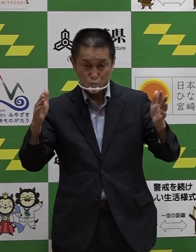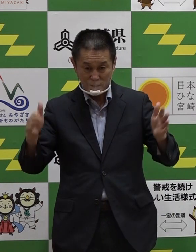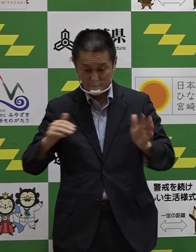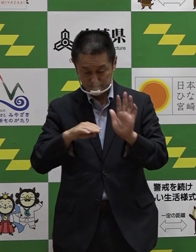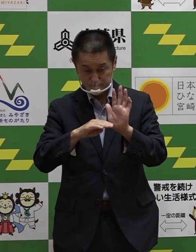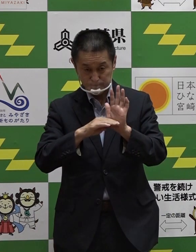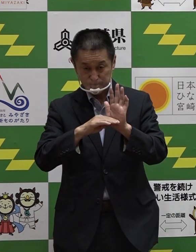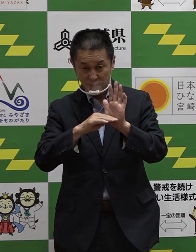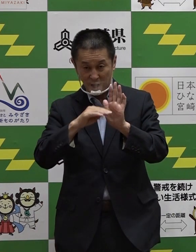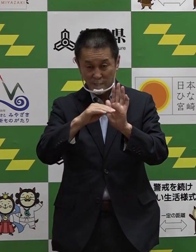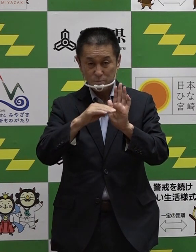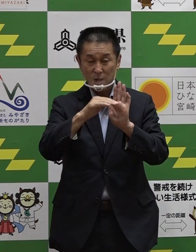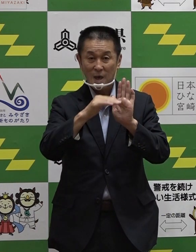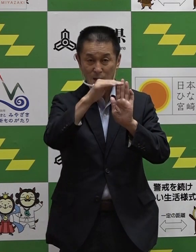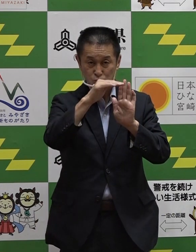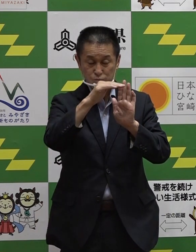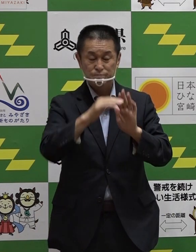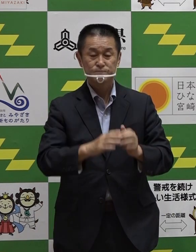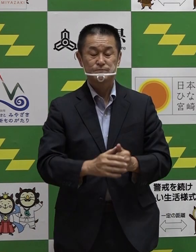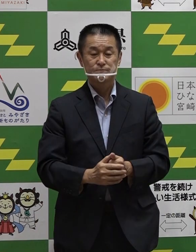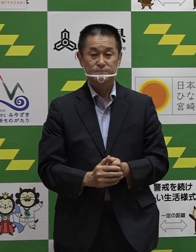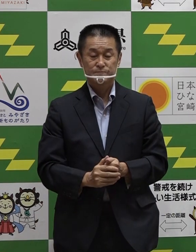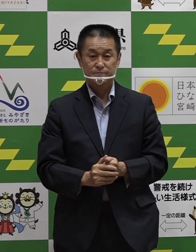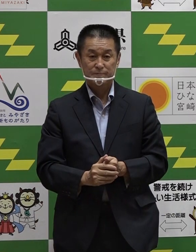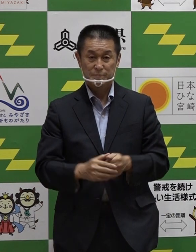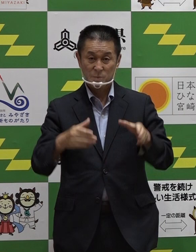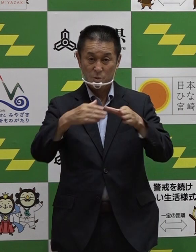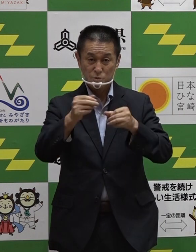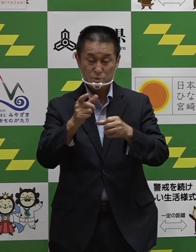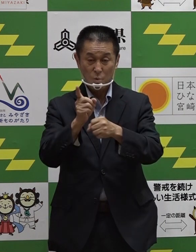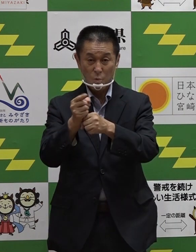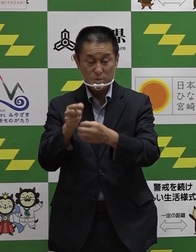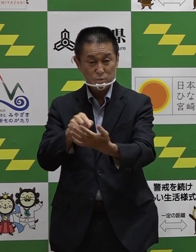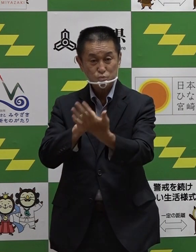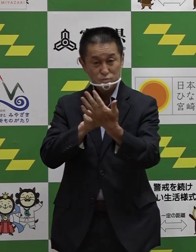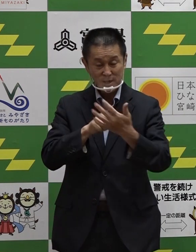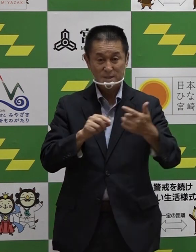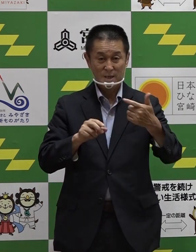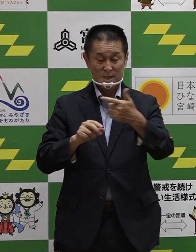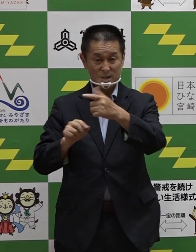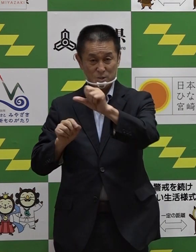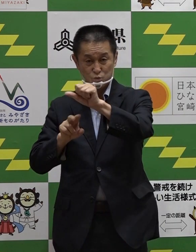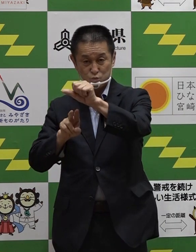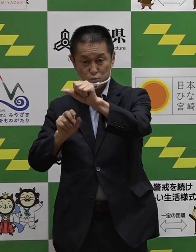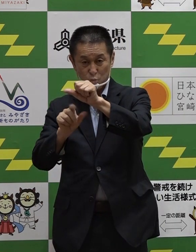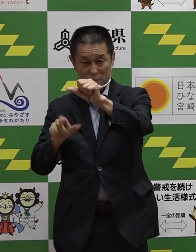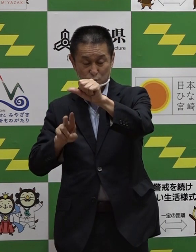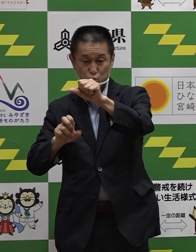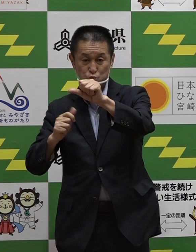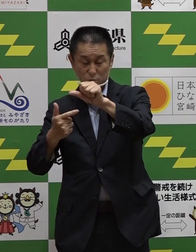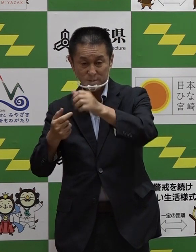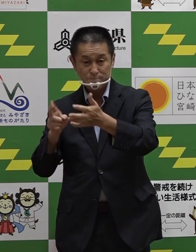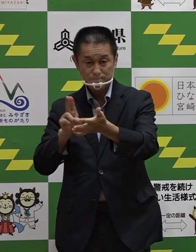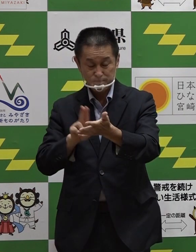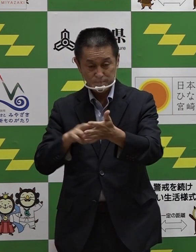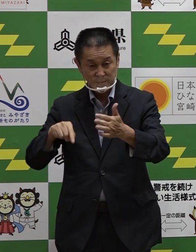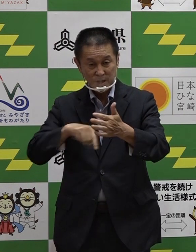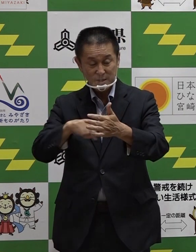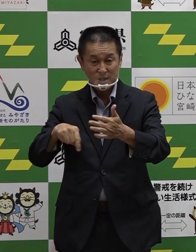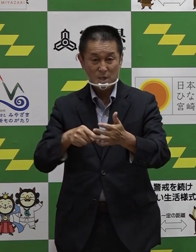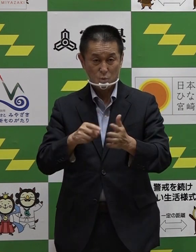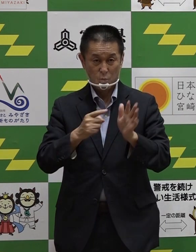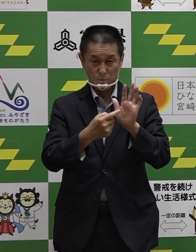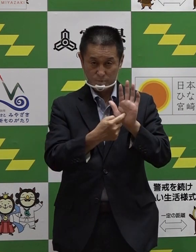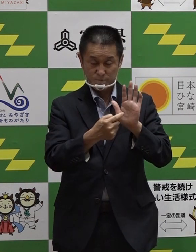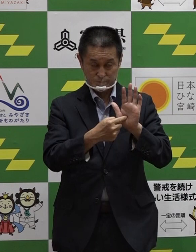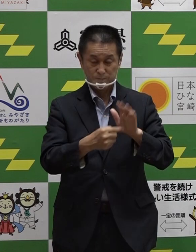引き上げていくということであります。国の方針を受けて26日に本県としても本部会議で決定をした内容であり